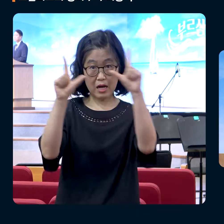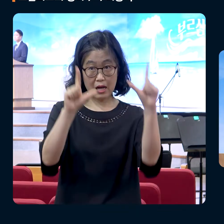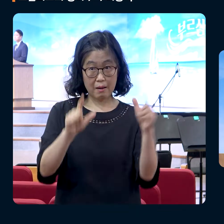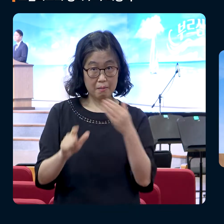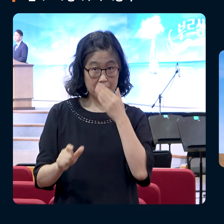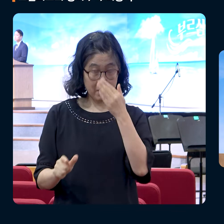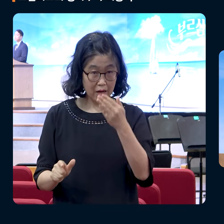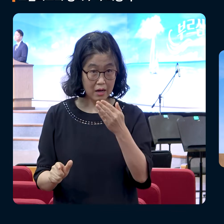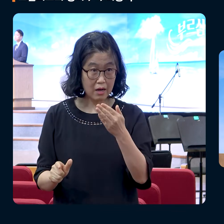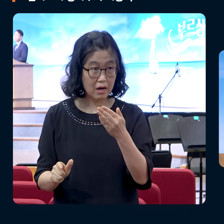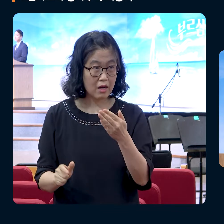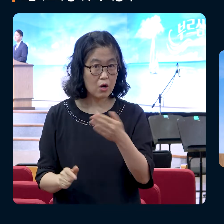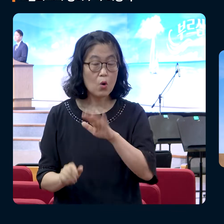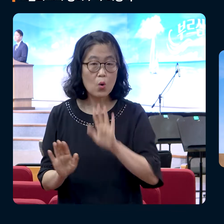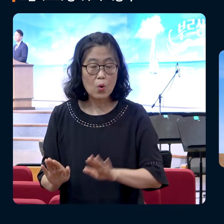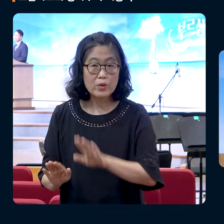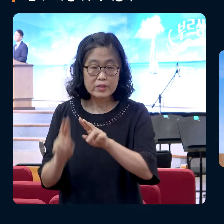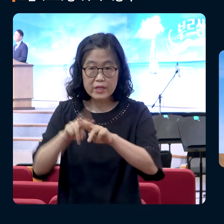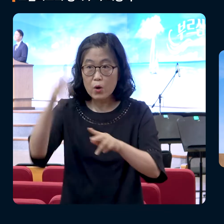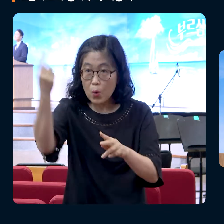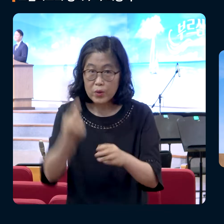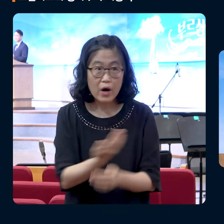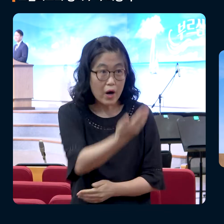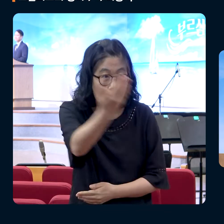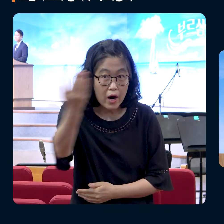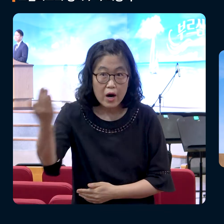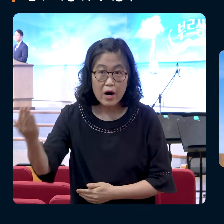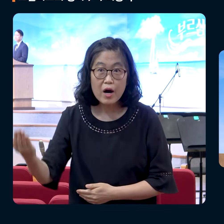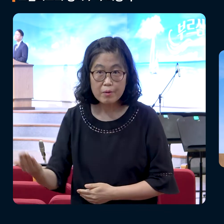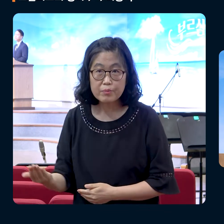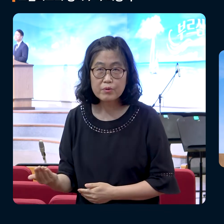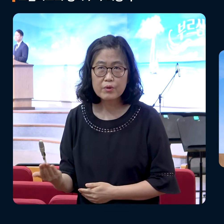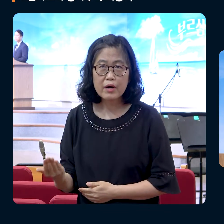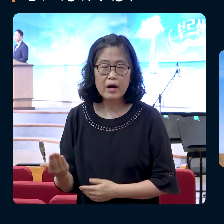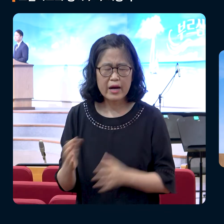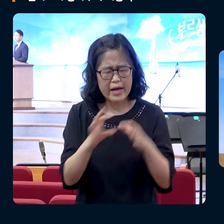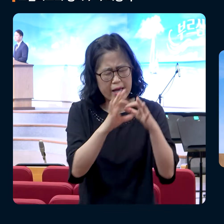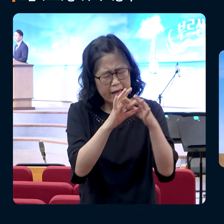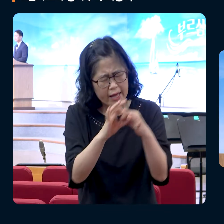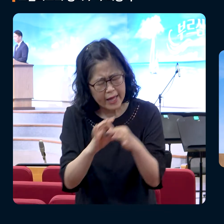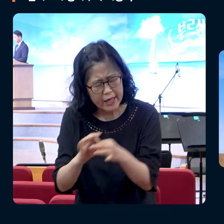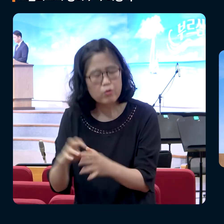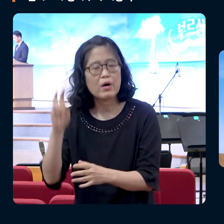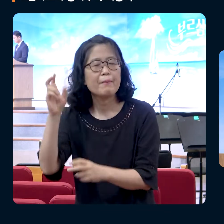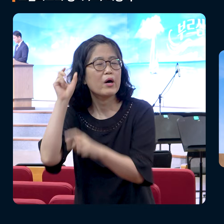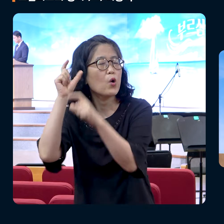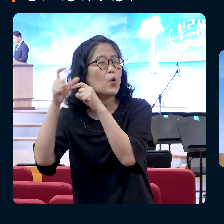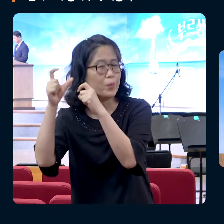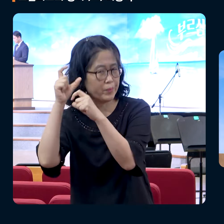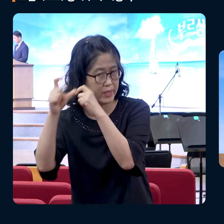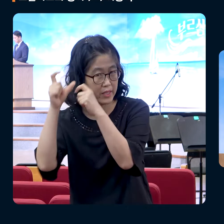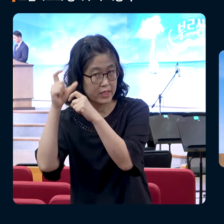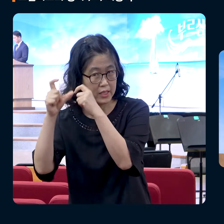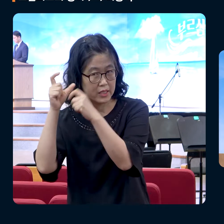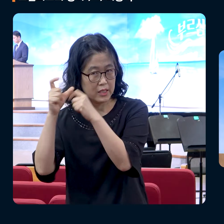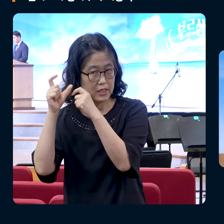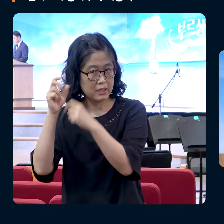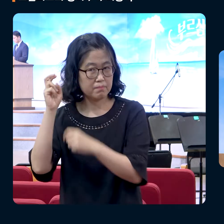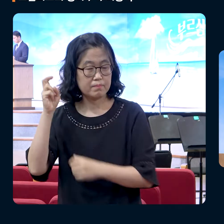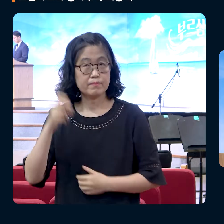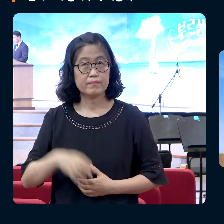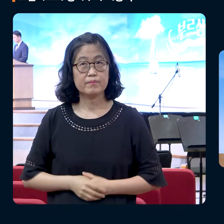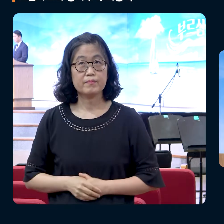아마 이 자리에 모인 저와 여러분들의 끝나지 않는 계속되는 그런 고민이지 않을까라는 그런 생각을 하게